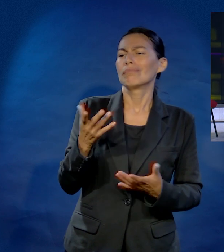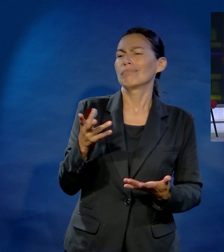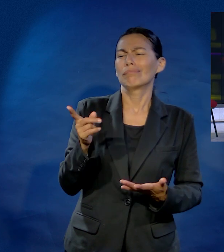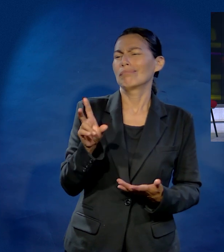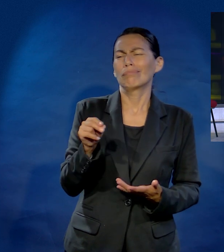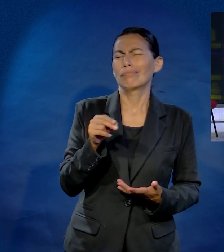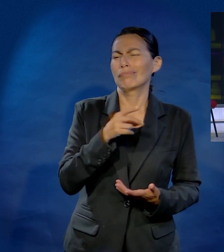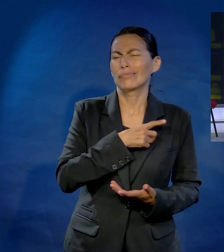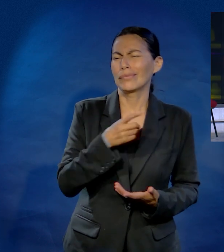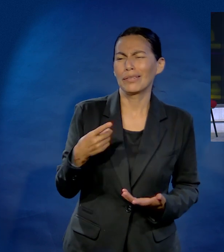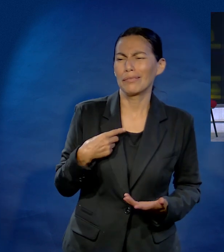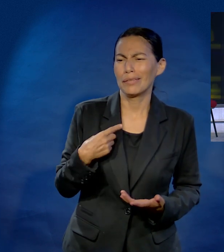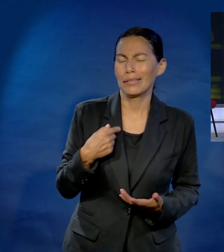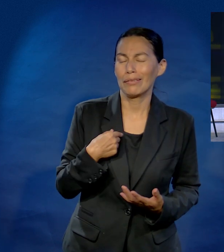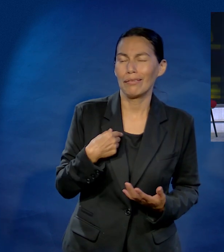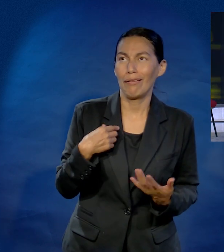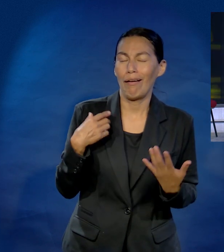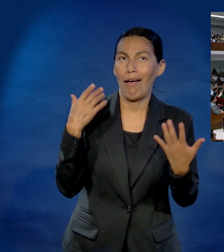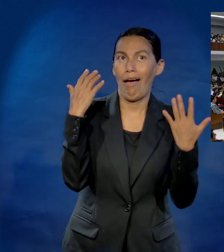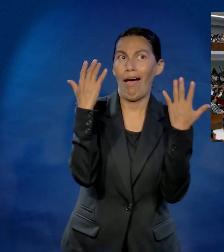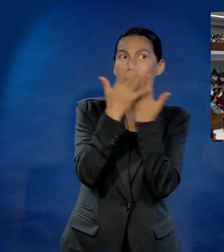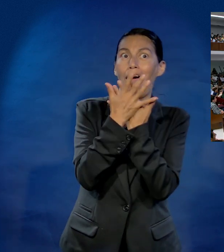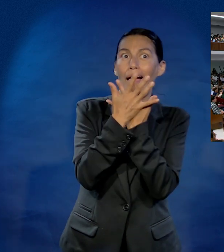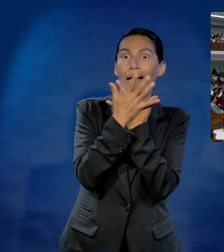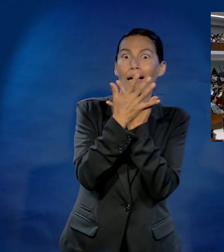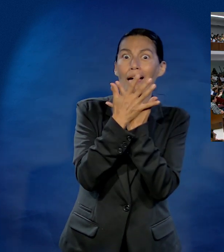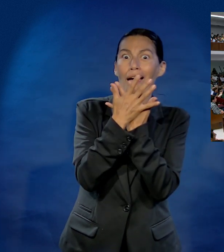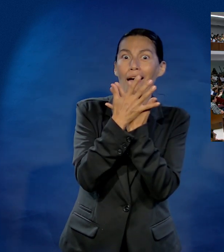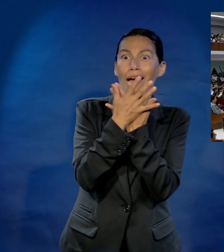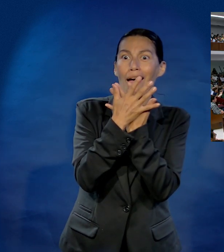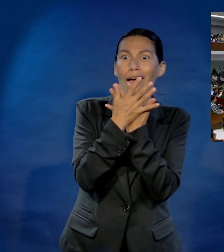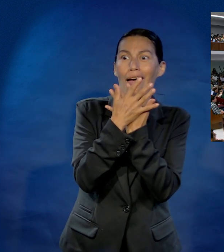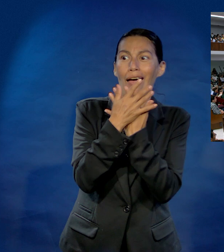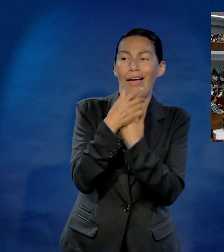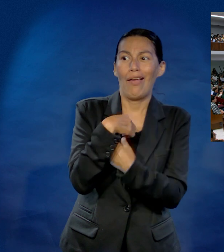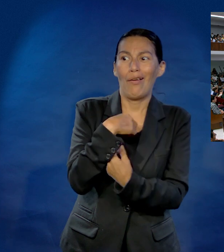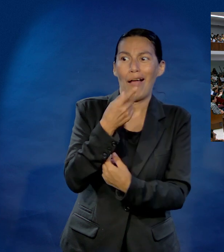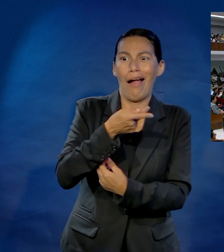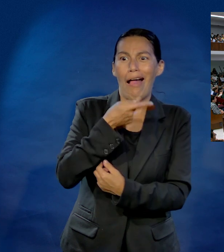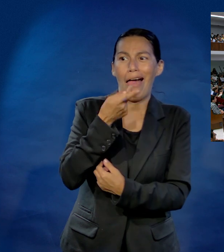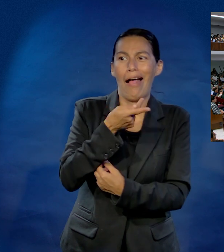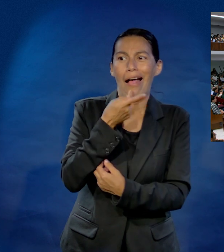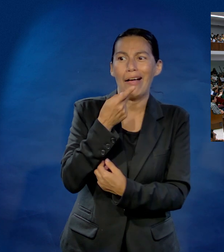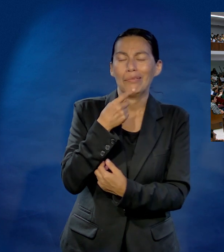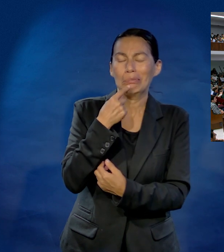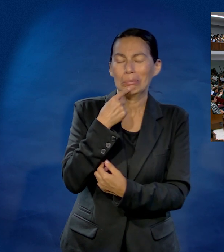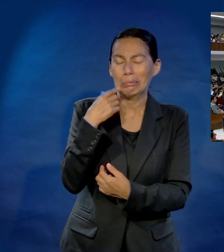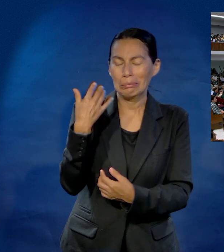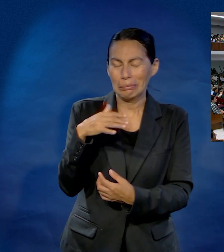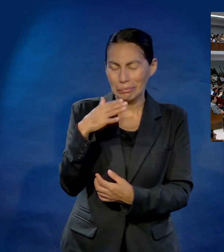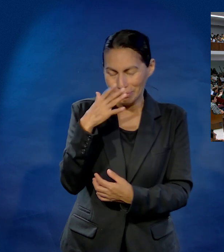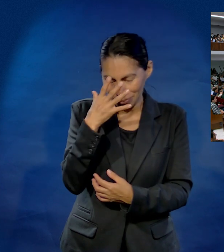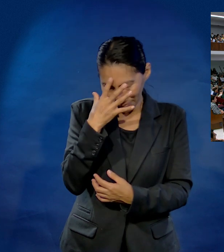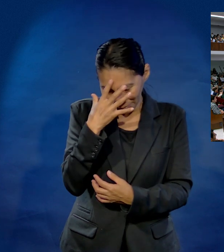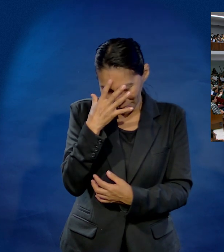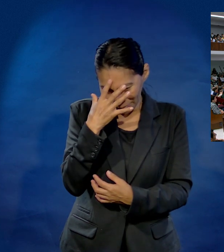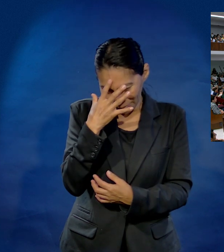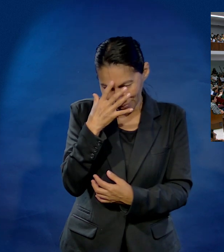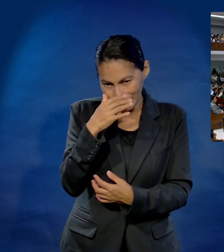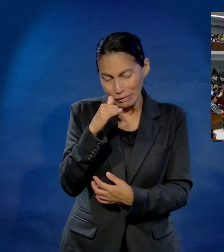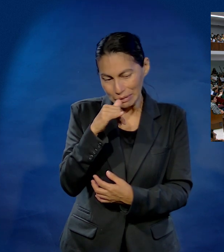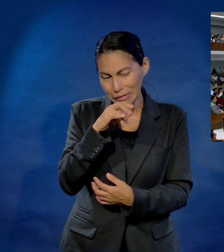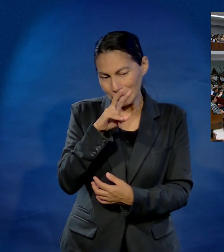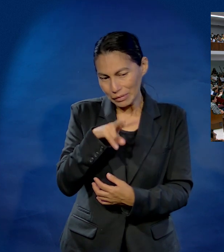visto derramar una sola lágrima. Y no es que no le duela, yo lo sé, pero me impresiona la fuerza que tiene. Se me queda viendo y